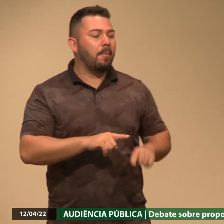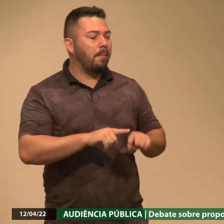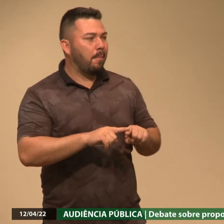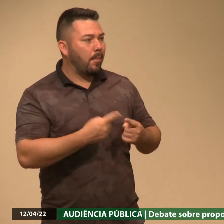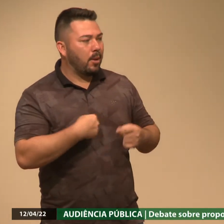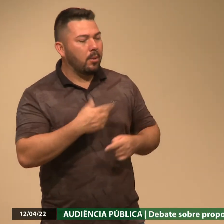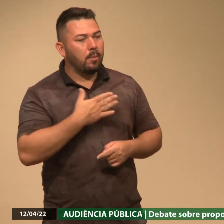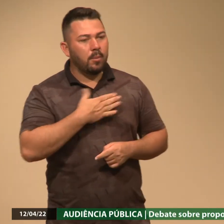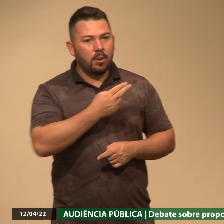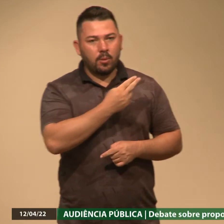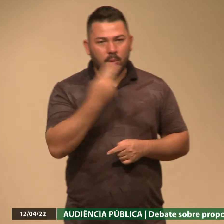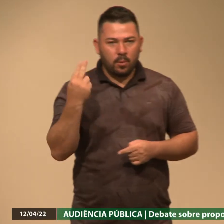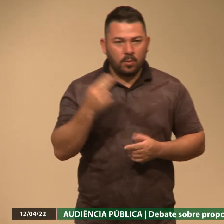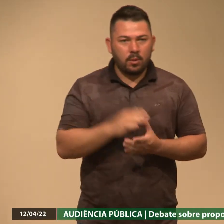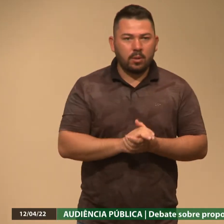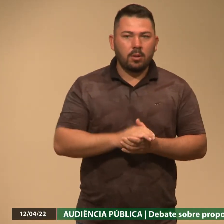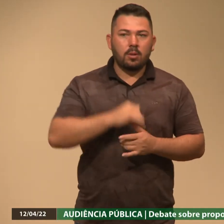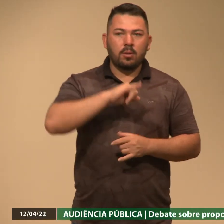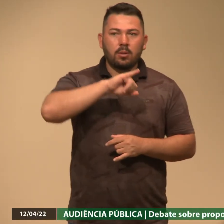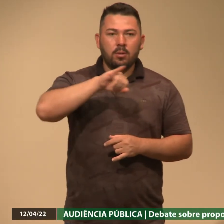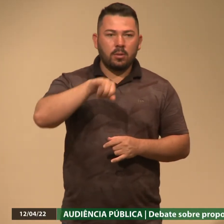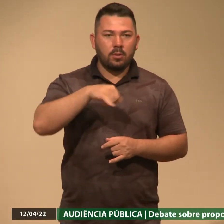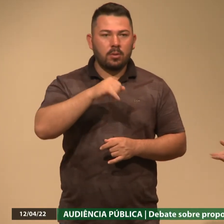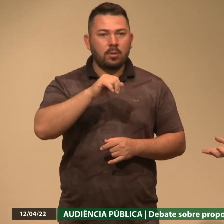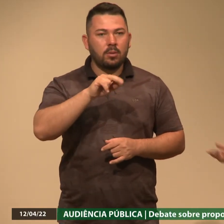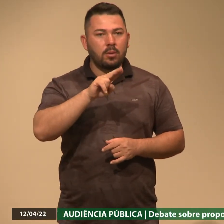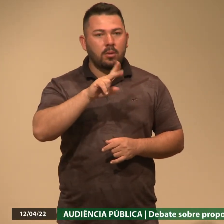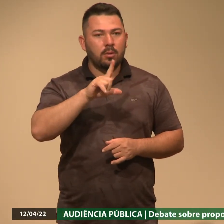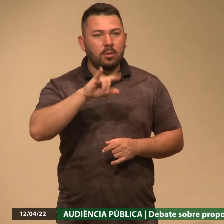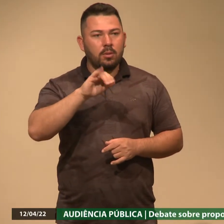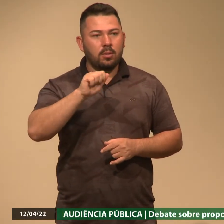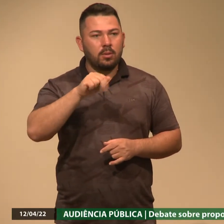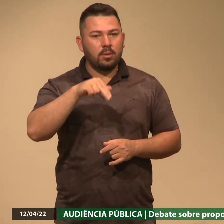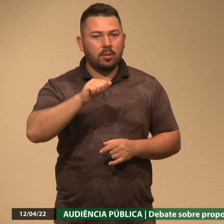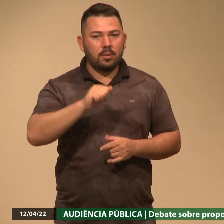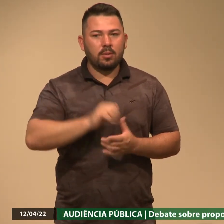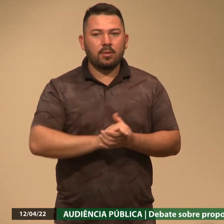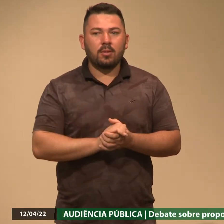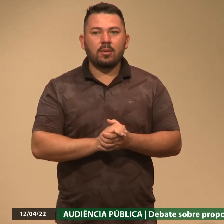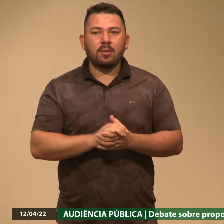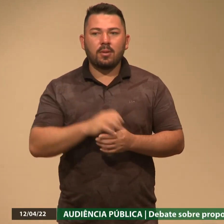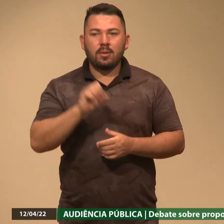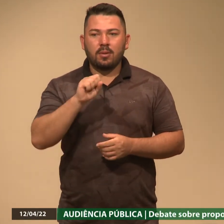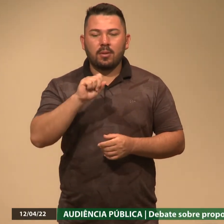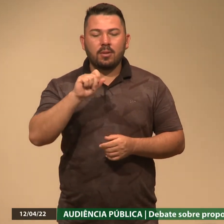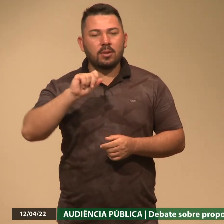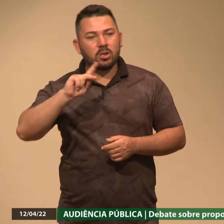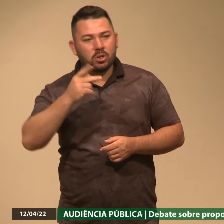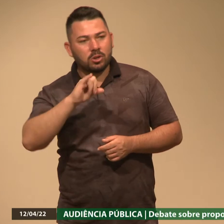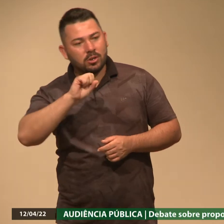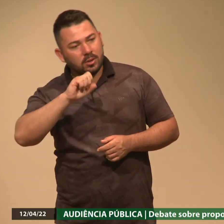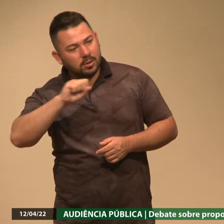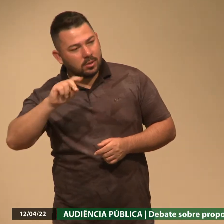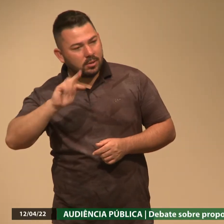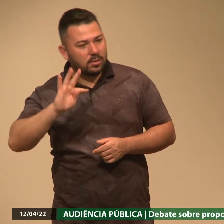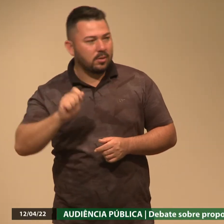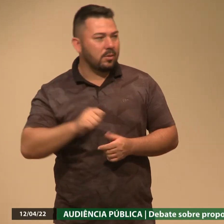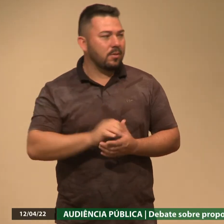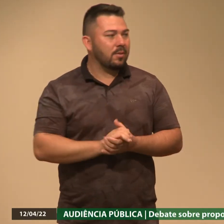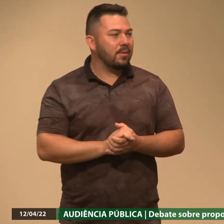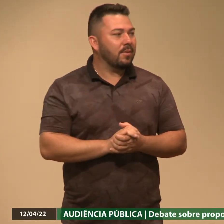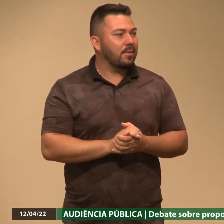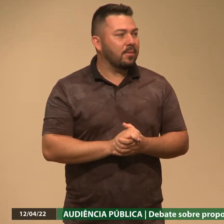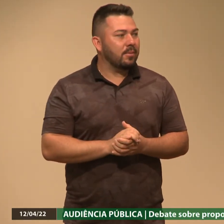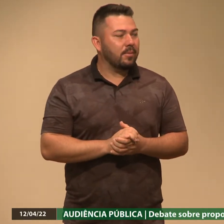também no meu nome sou Juliana Schulz x a x em Fast Juliana x Cipriano Lopes